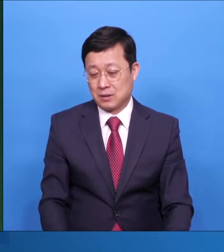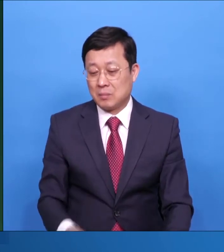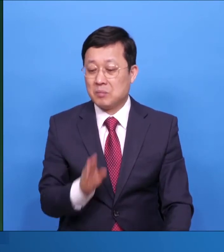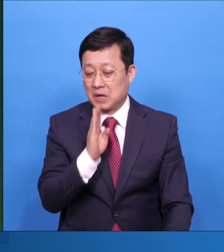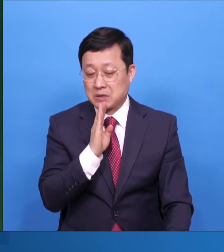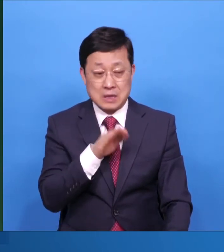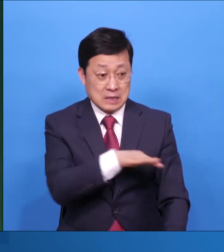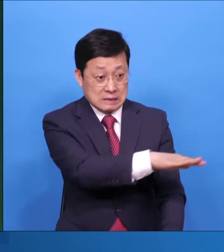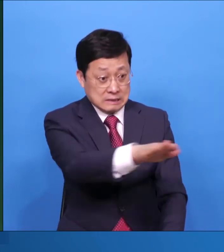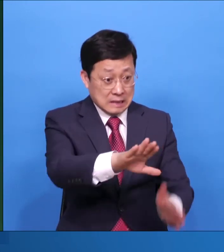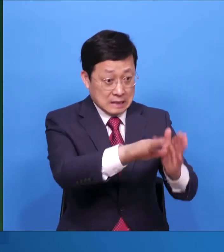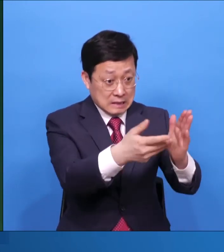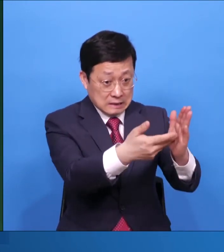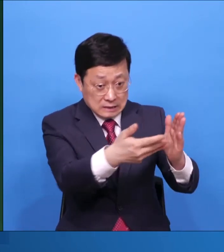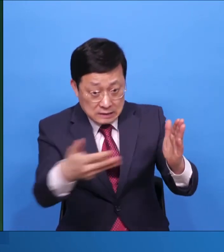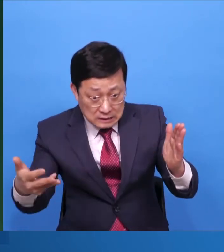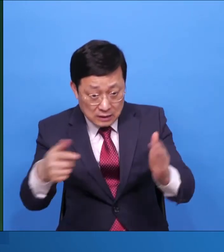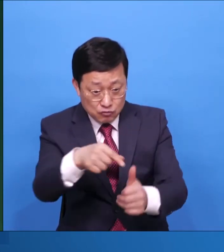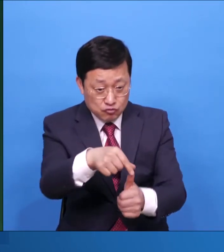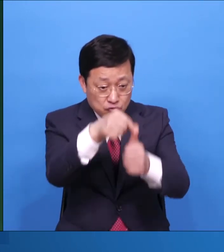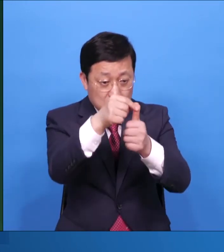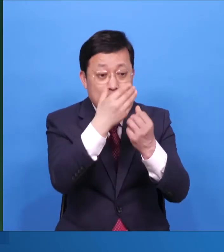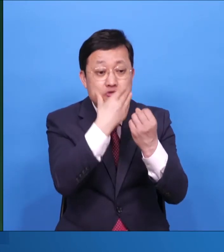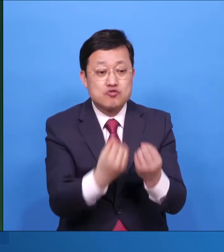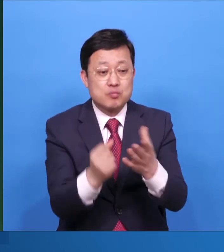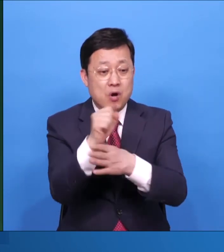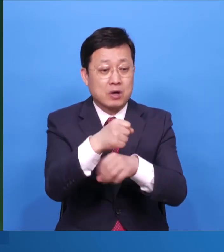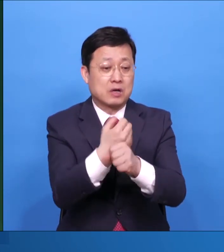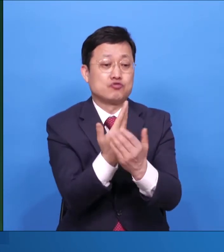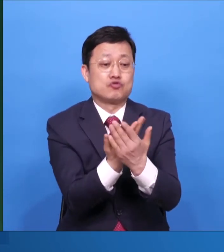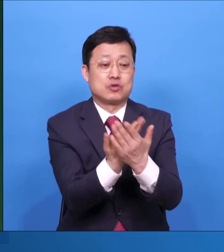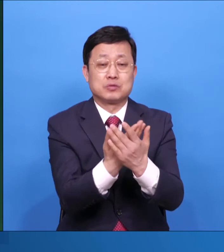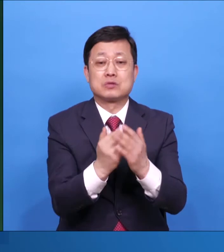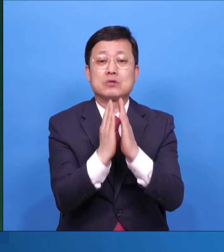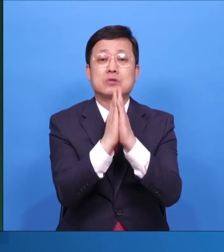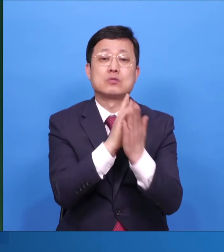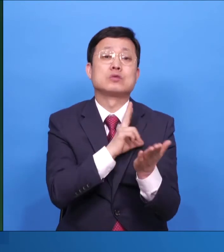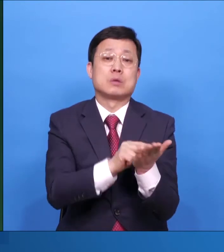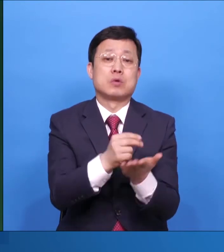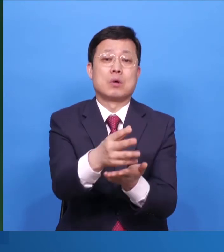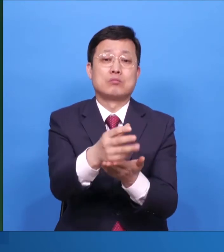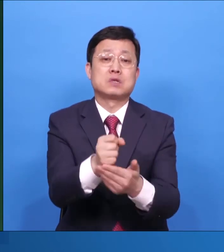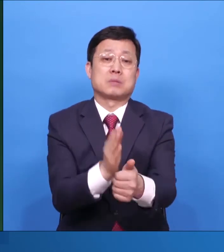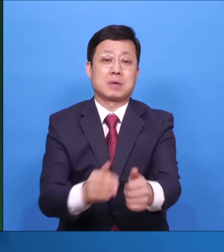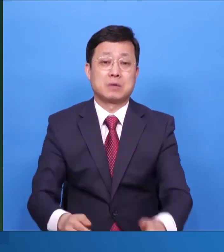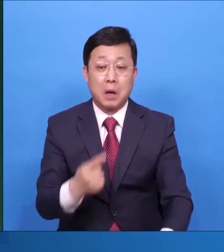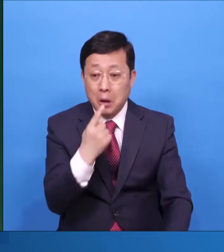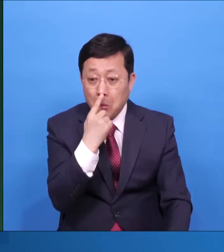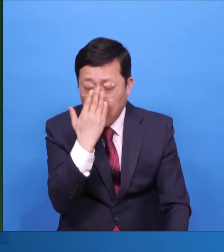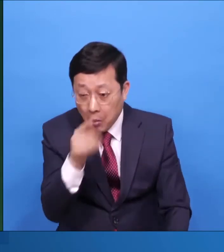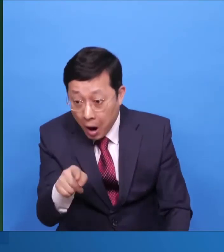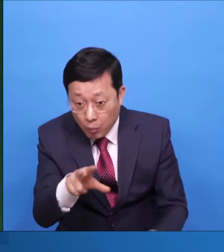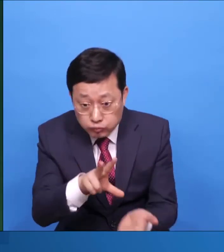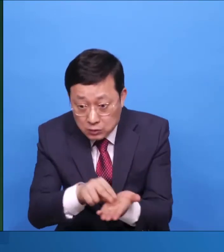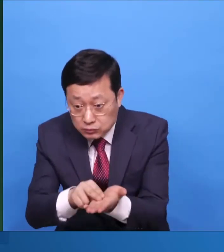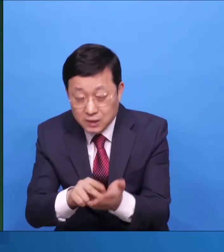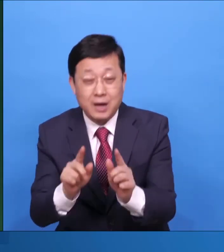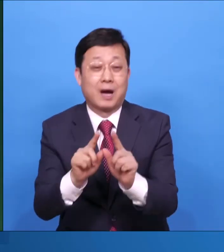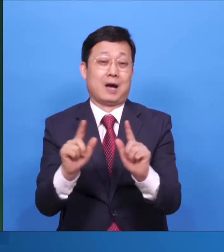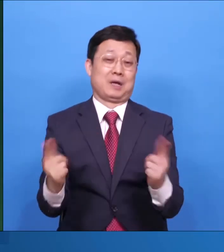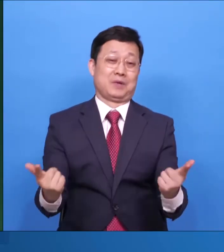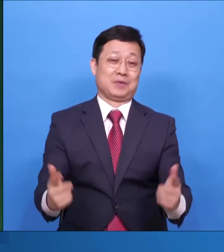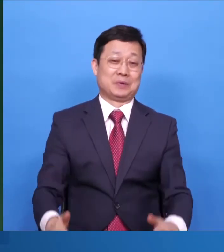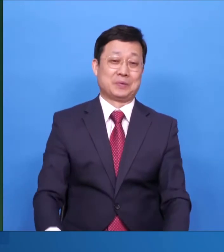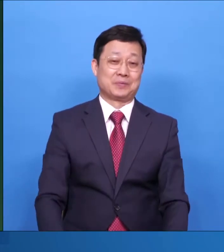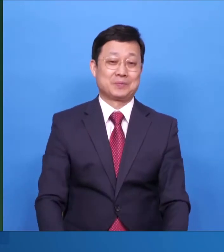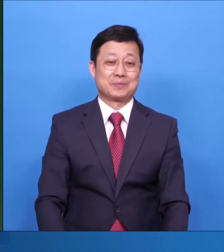esa siguiente generación que deben de preparar los remanentes. Dame la doble porción del espíritu en esta época. 지금 눈앞에 보이는 거 그거 문제 아닙니다. Lo que se ve con los ojos